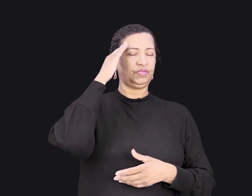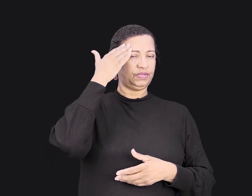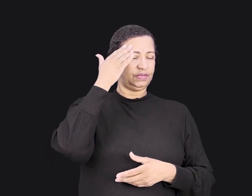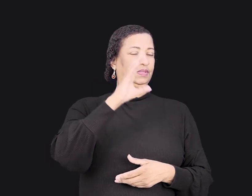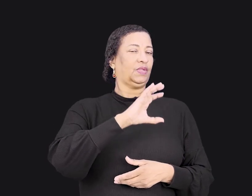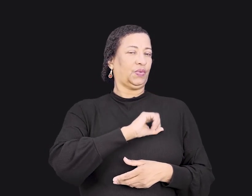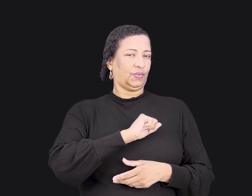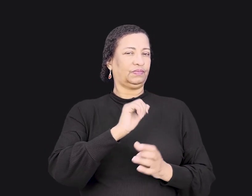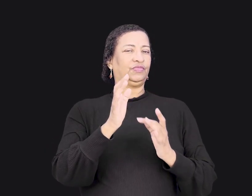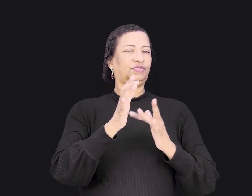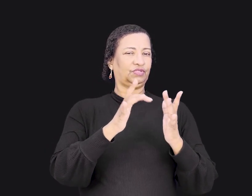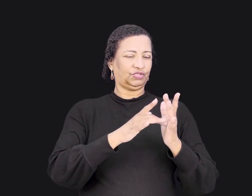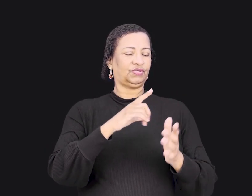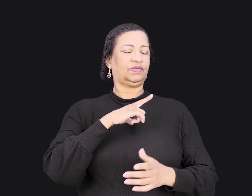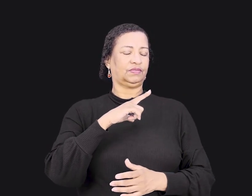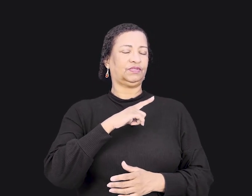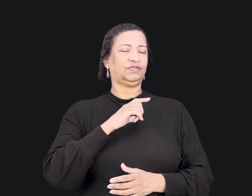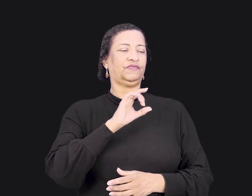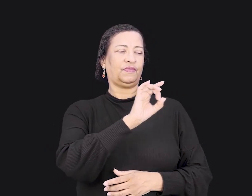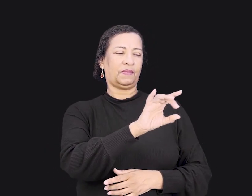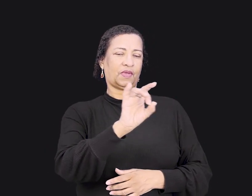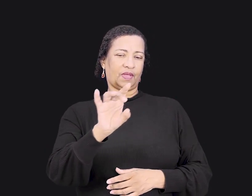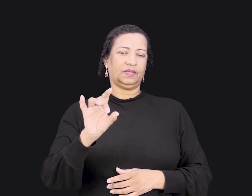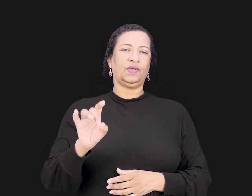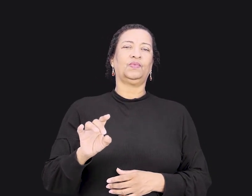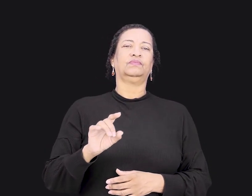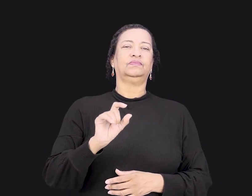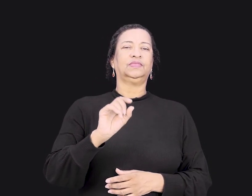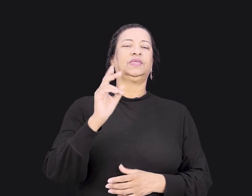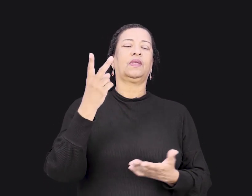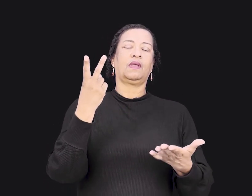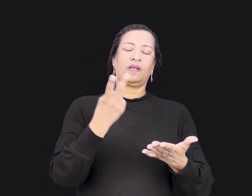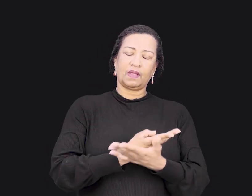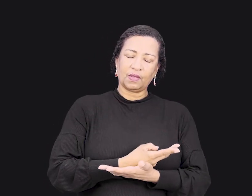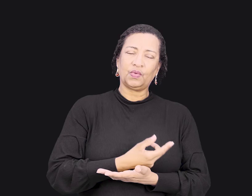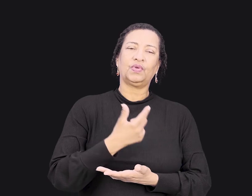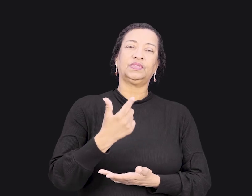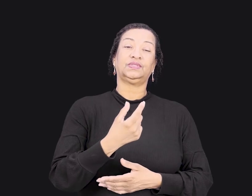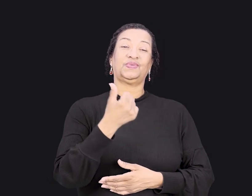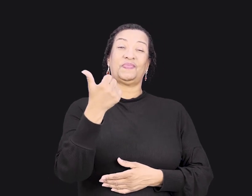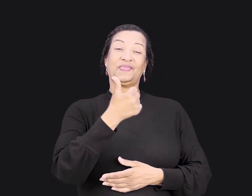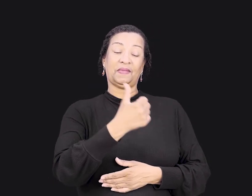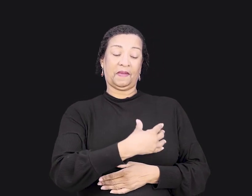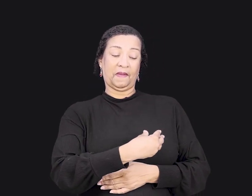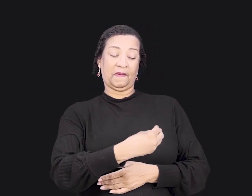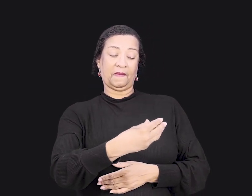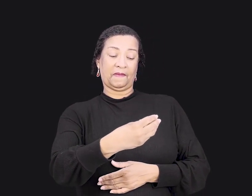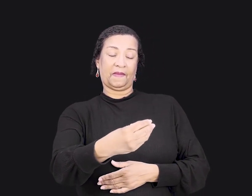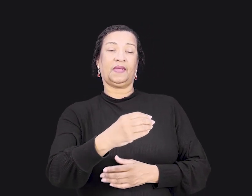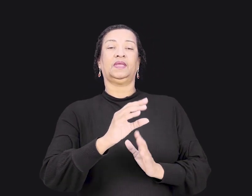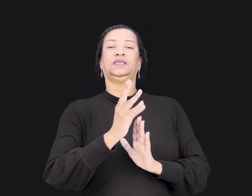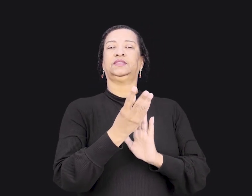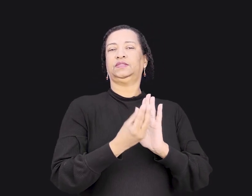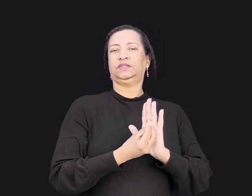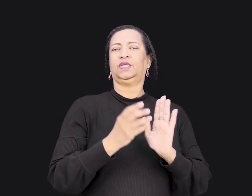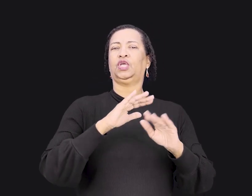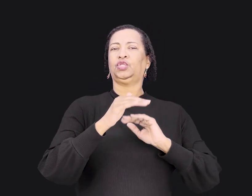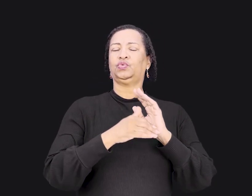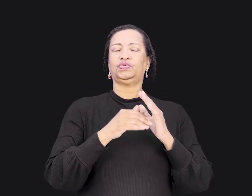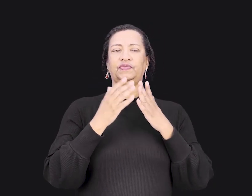por eles. E foi exatamente isso que aconteceu na primeira geração da igreja. Todos ficavam impressionados